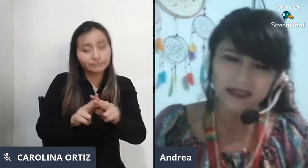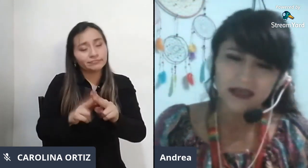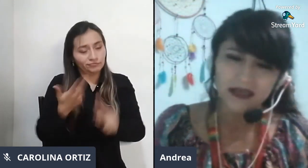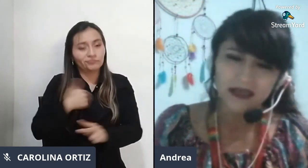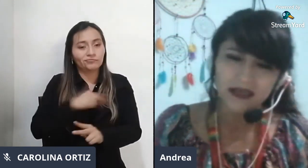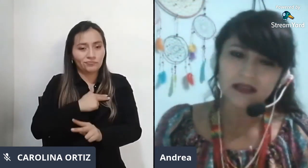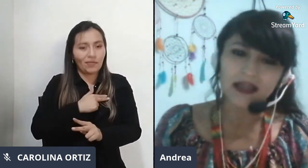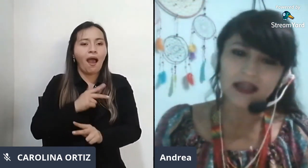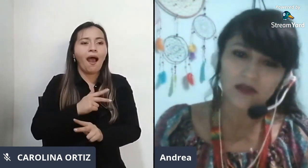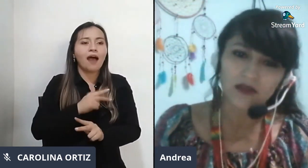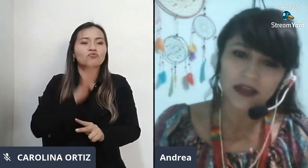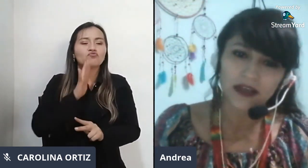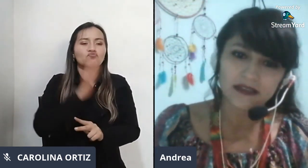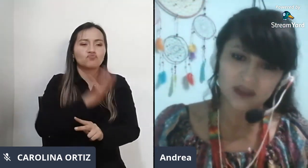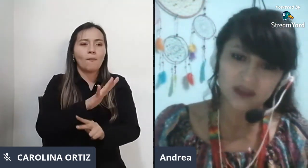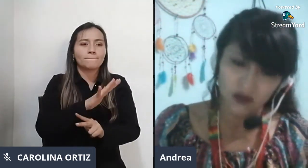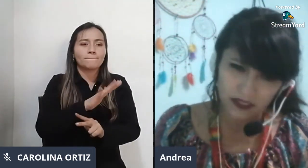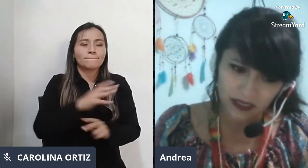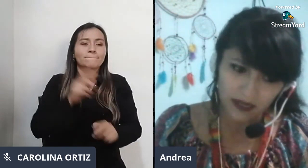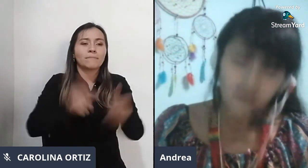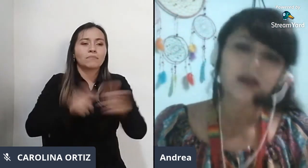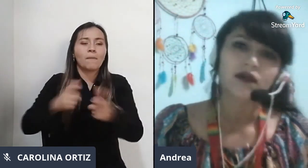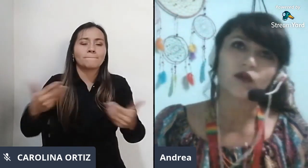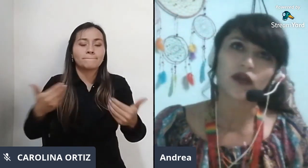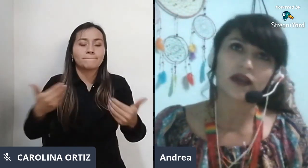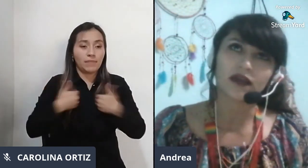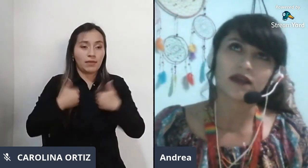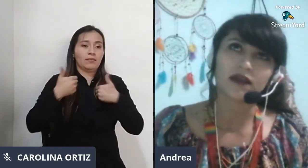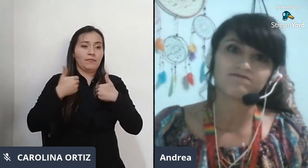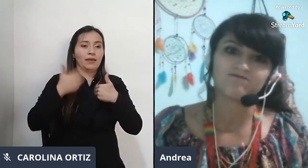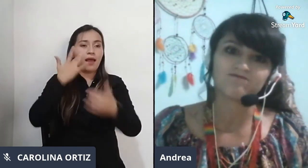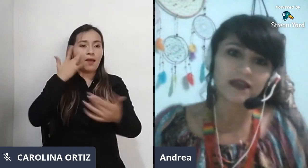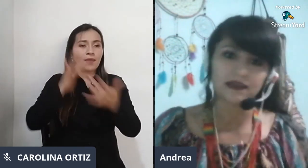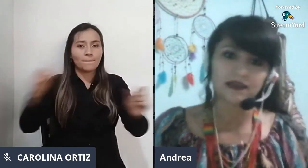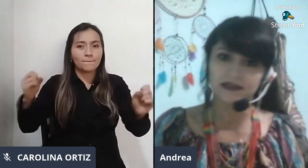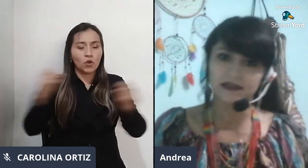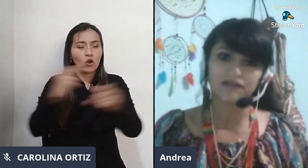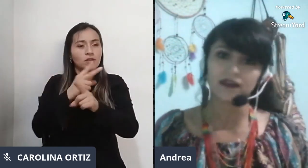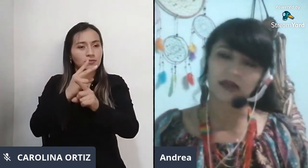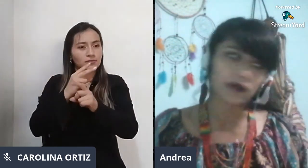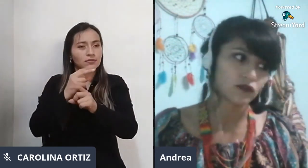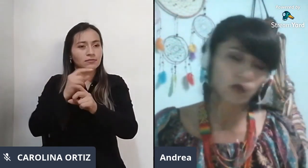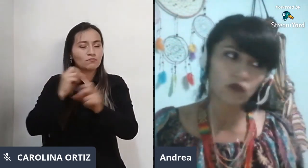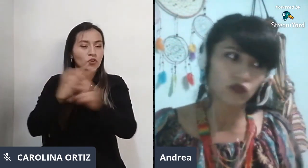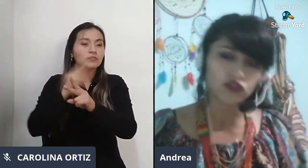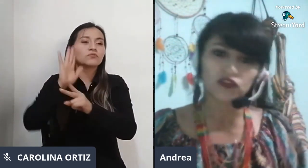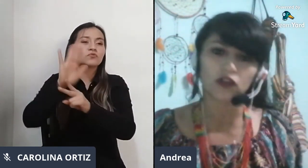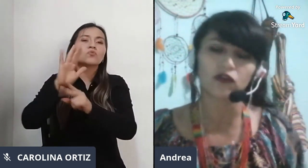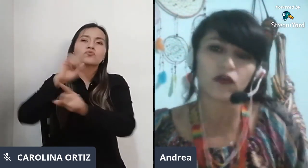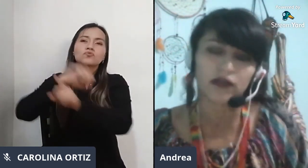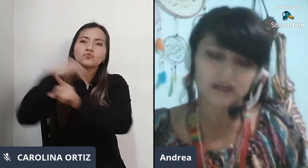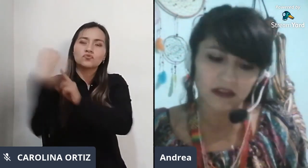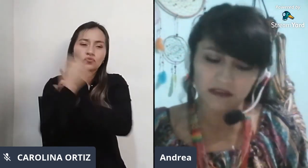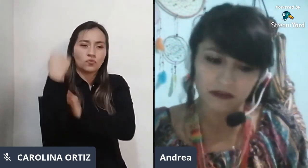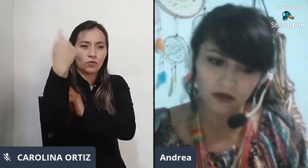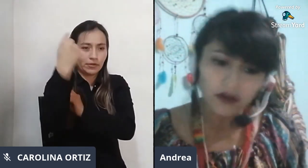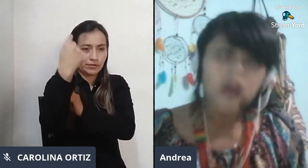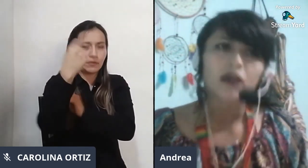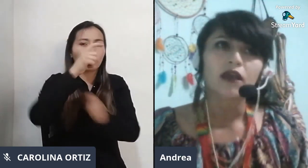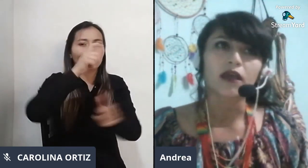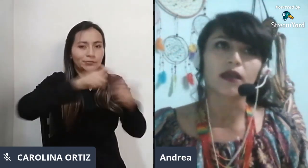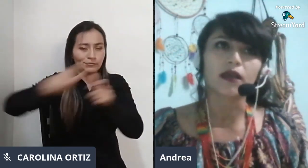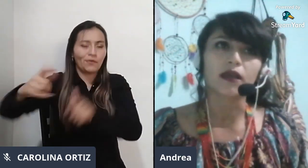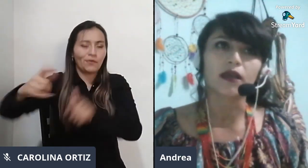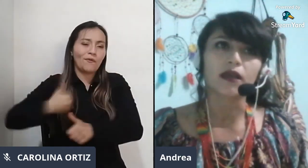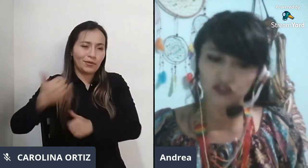la violencia sociopolítica por la que están afectados muchos de los jóvenes del sector.